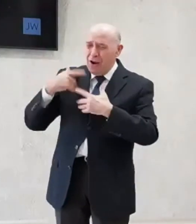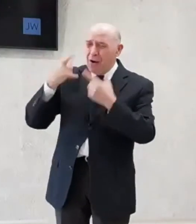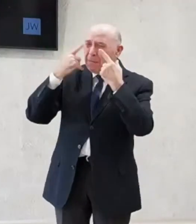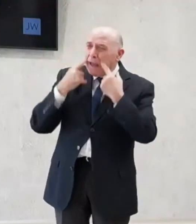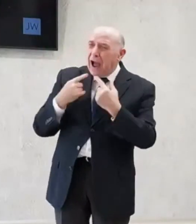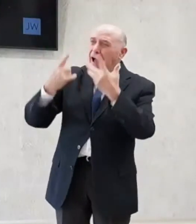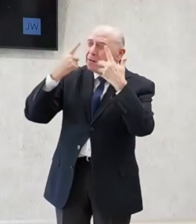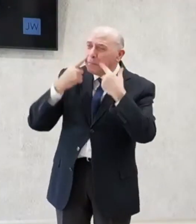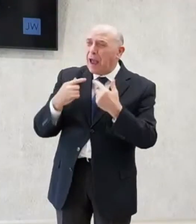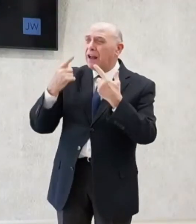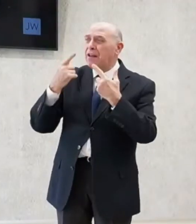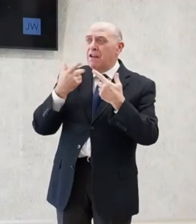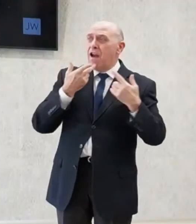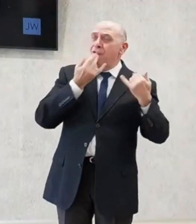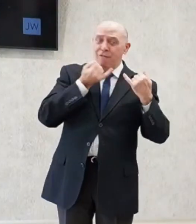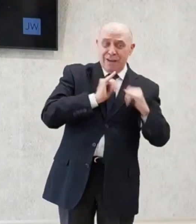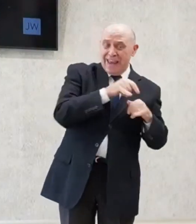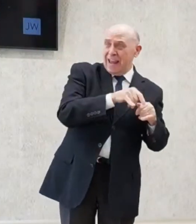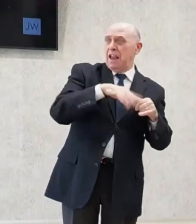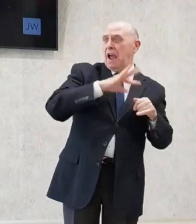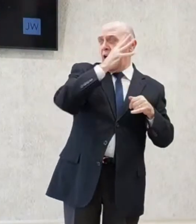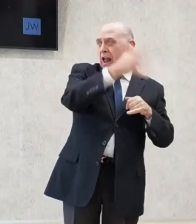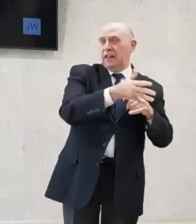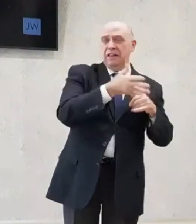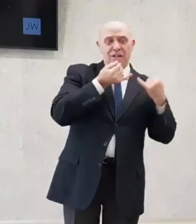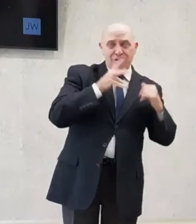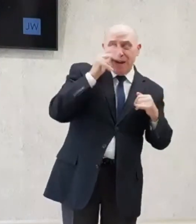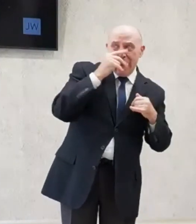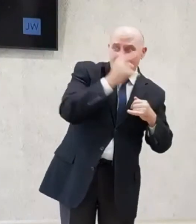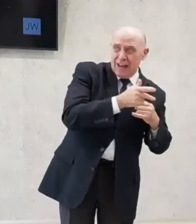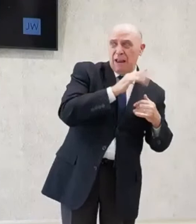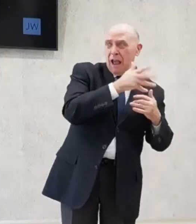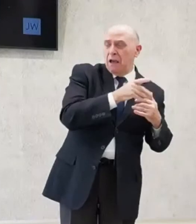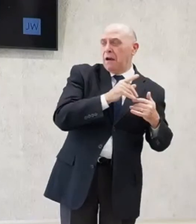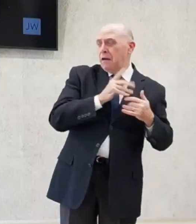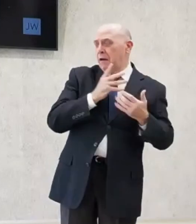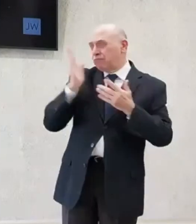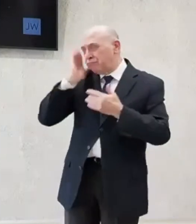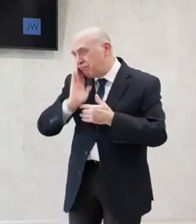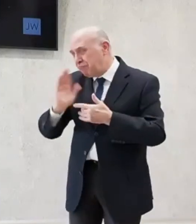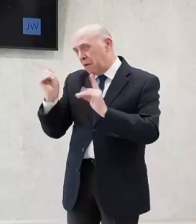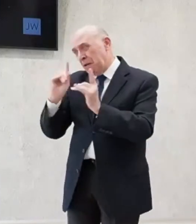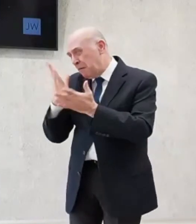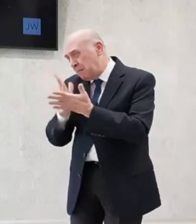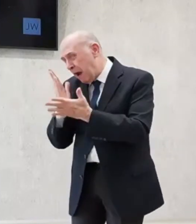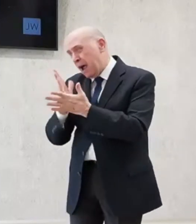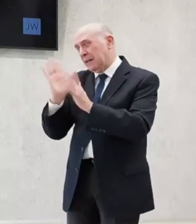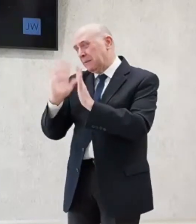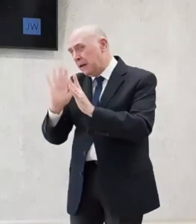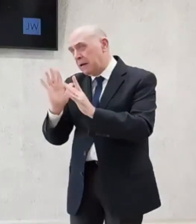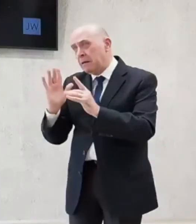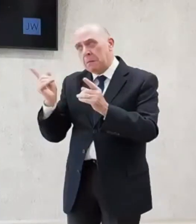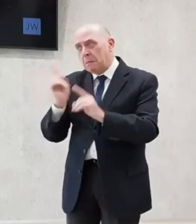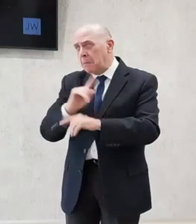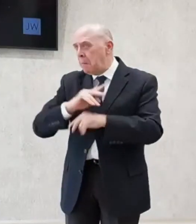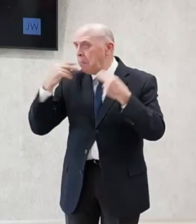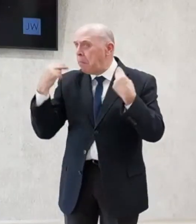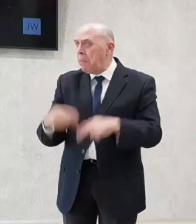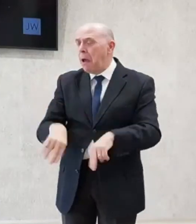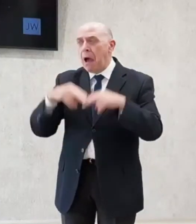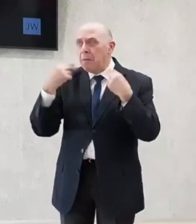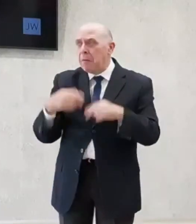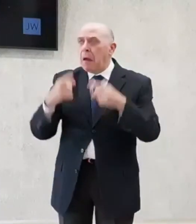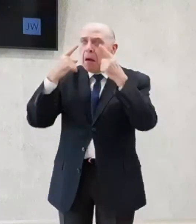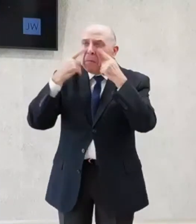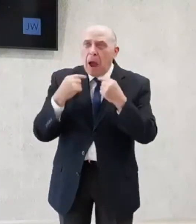e le sue figlie cercarono di confortarlo notate Il versetto Prima diceva pianse suo figlio per